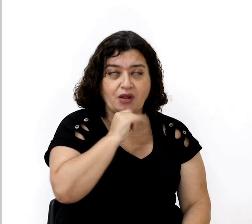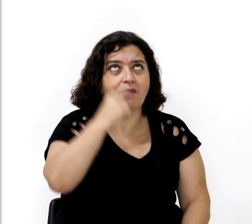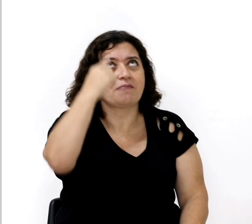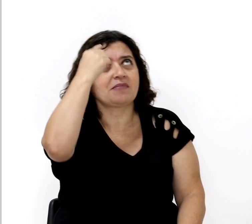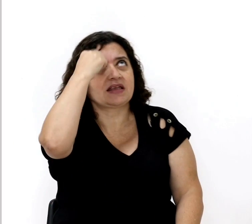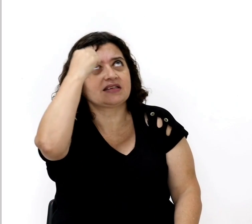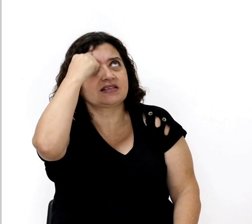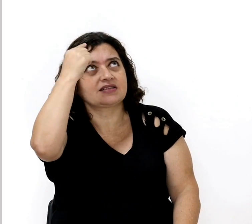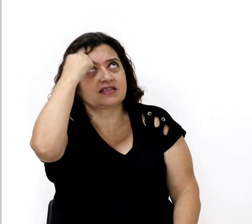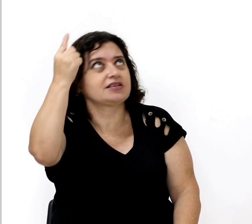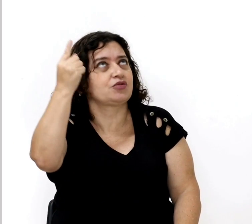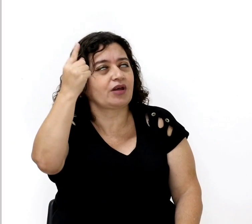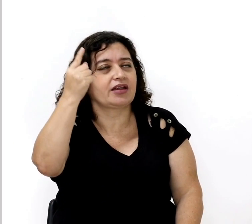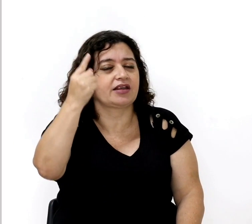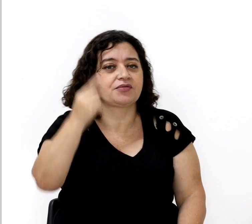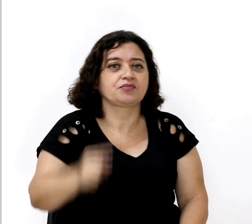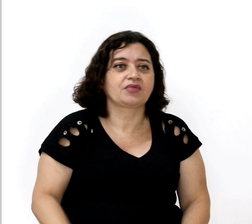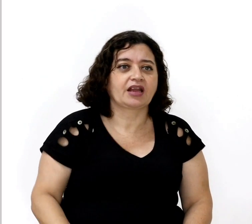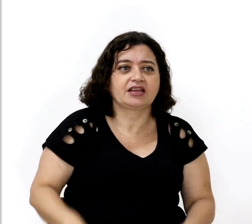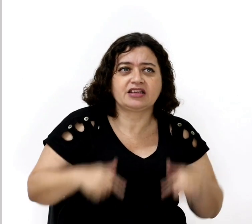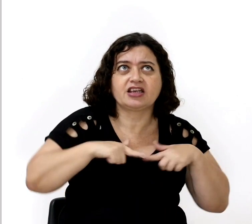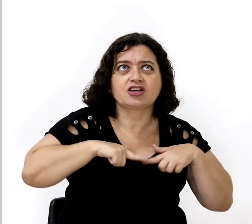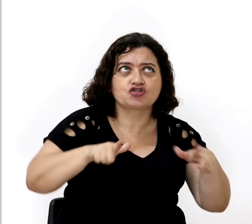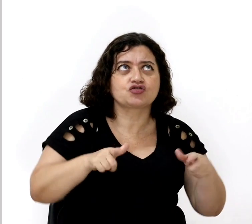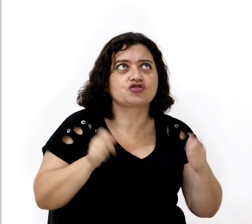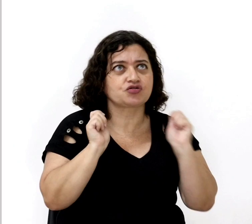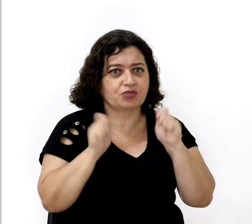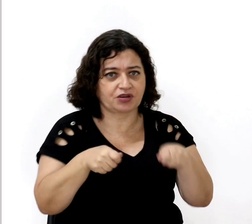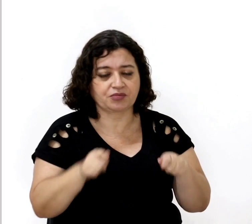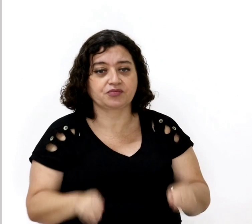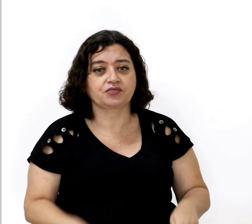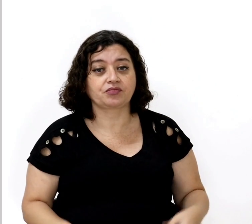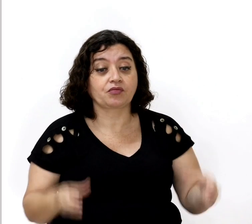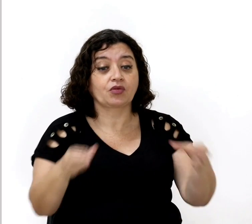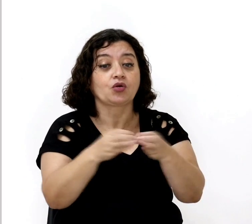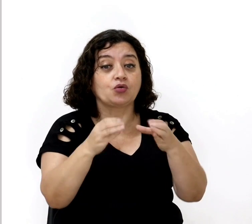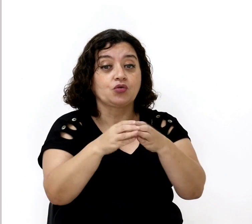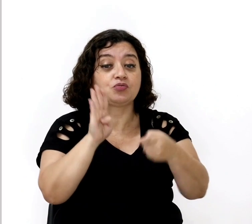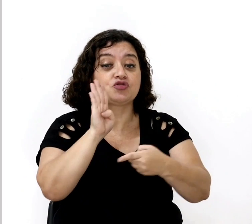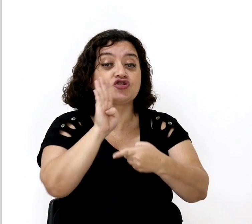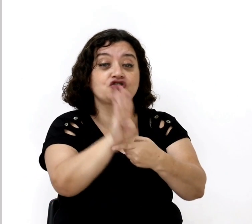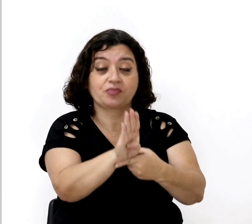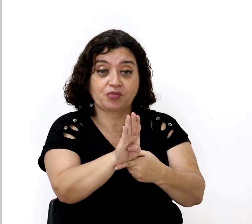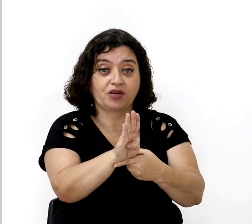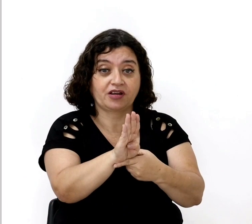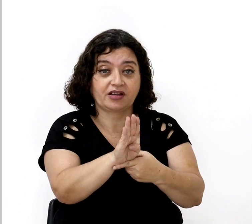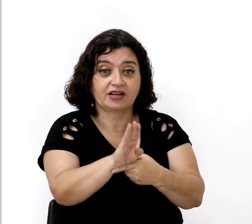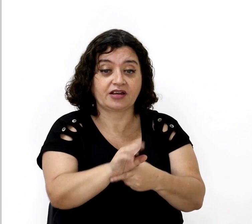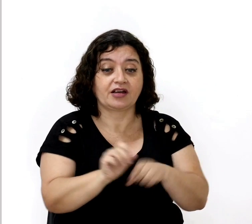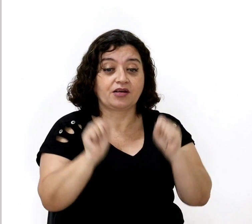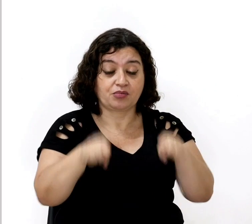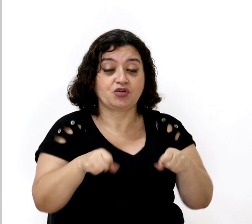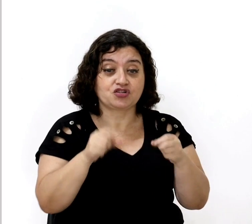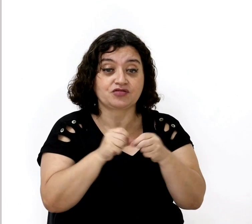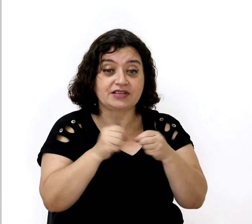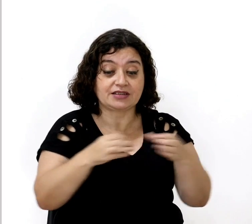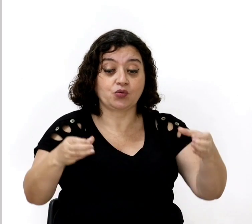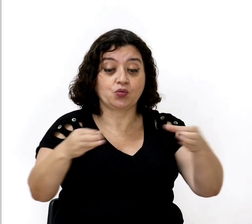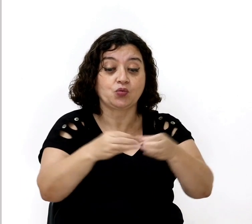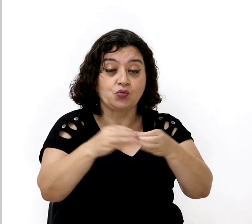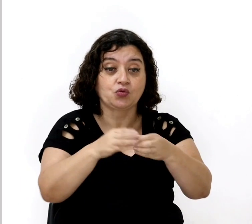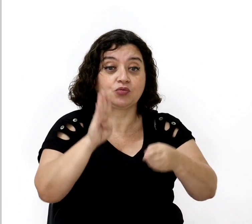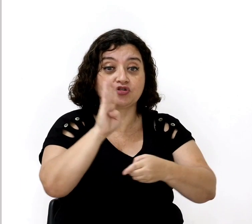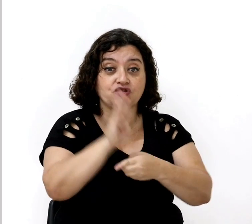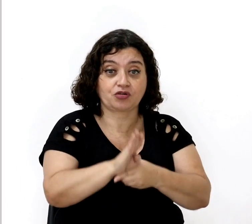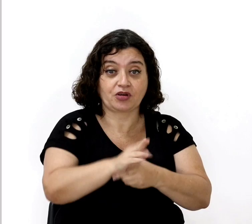estou pensando aqui algumas formas da gente atuar. Grupos de apoio. Você pode fazer na igreja um grupo de apoio